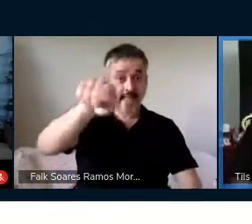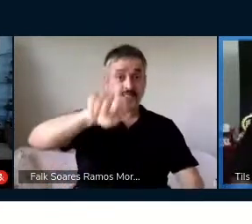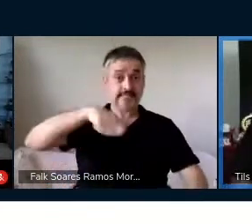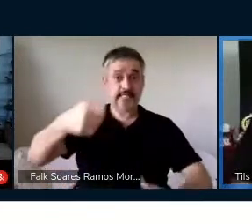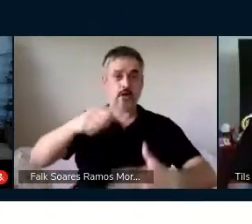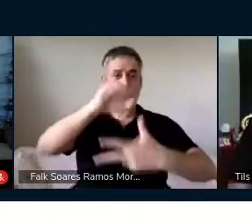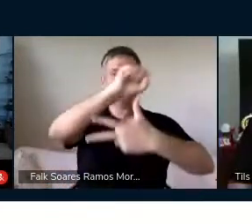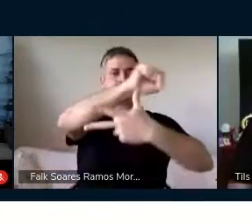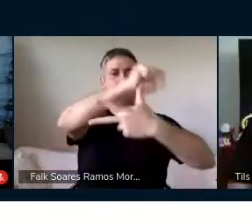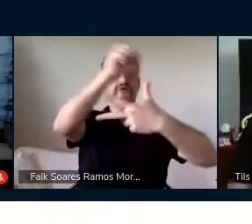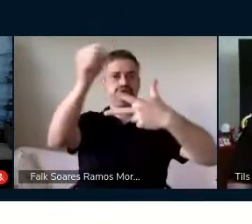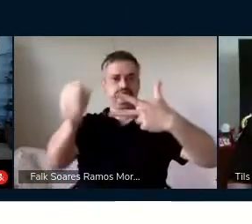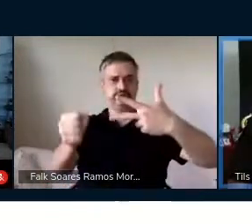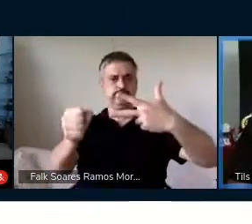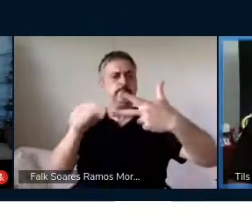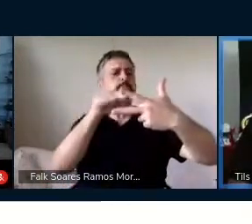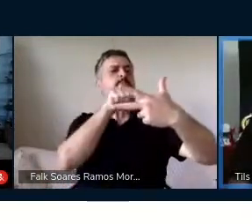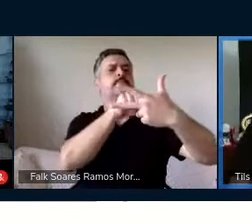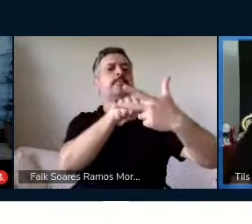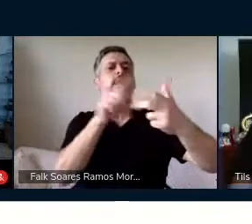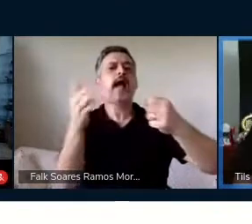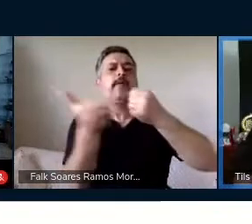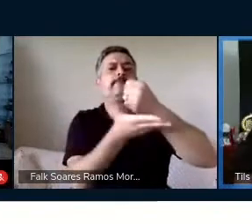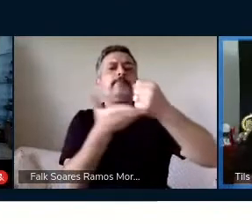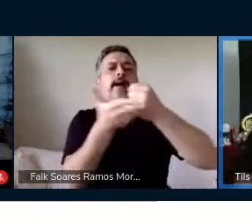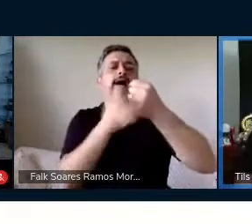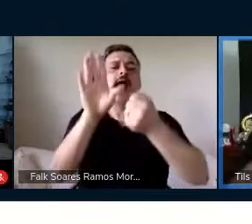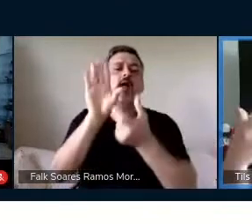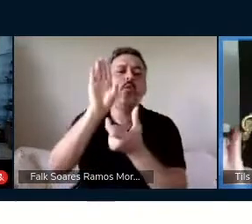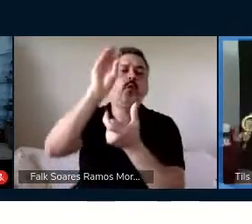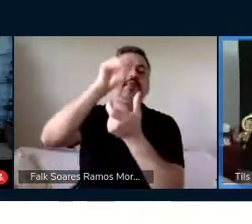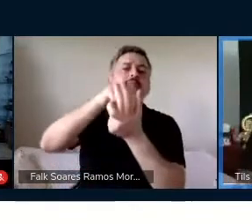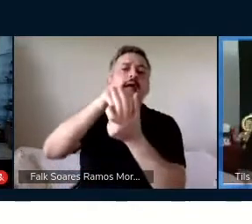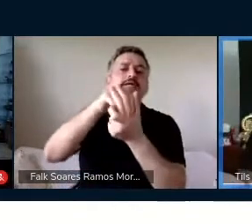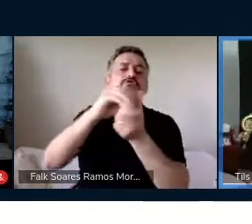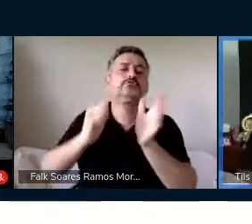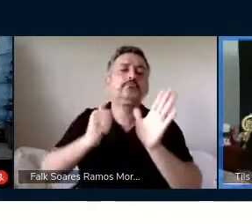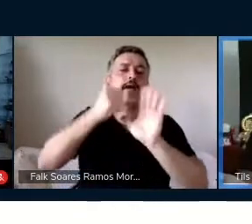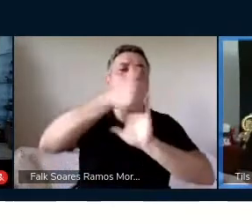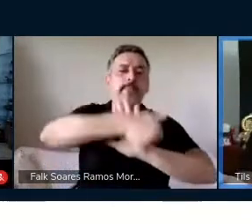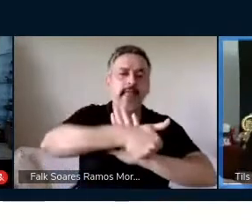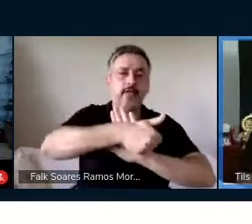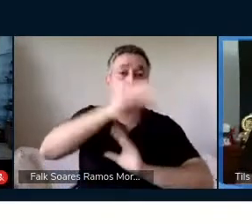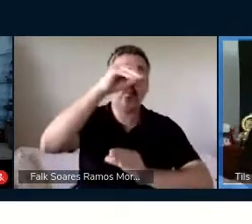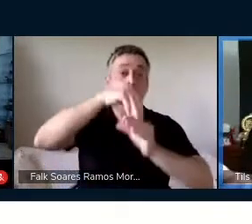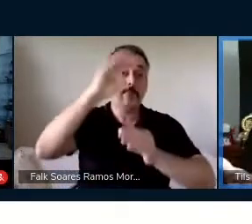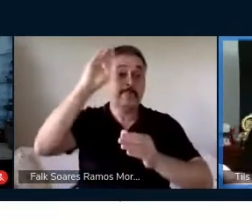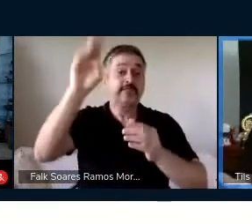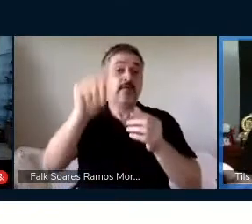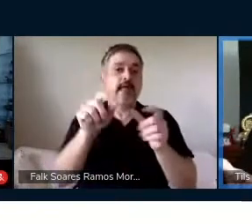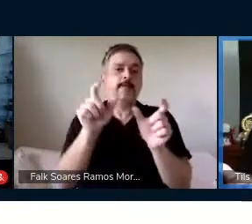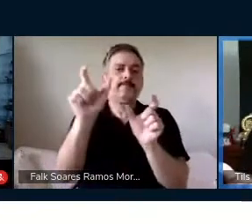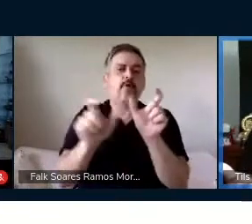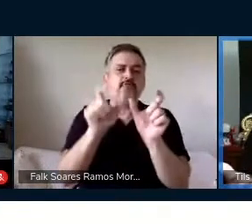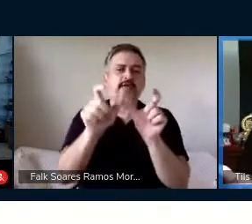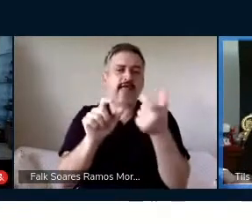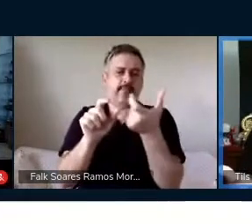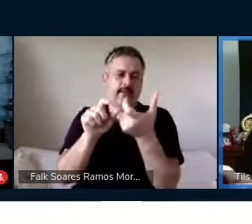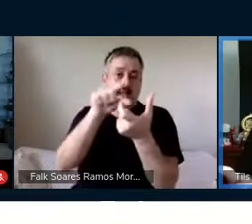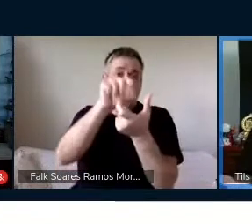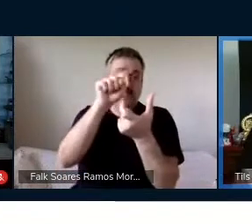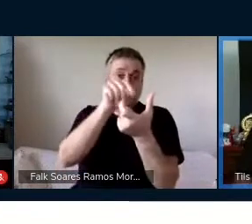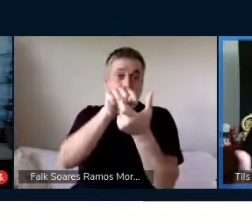conceito. Então, diante disso, foi a criação desse sinal, executivo, legislativo